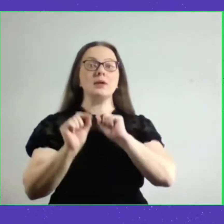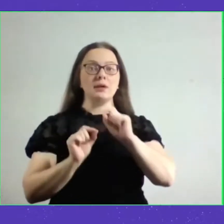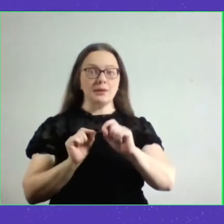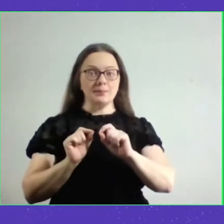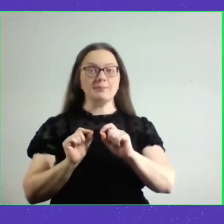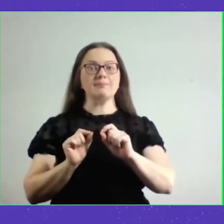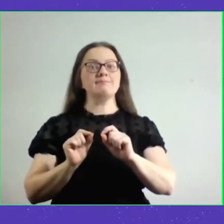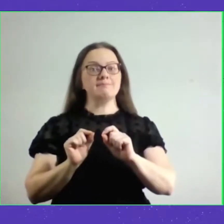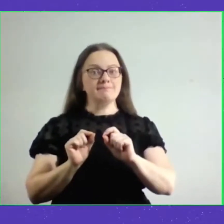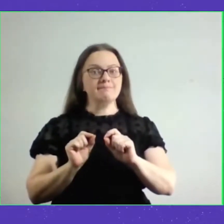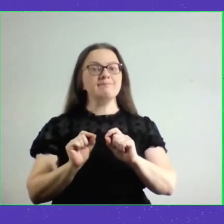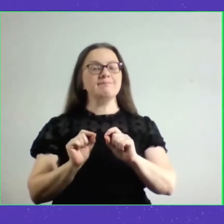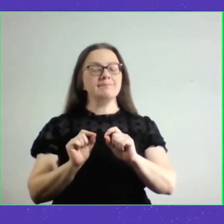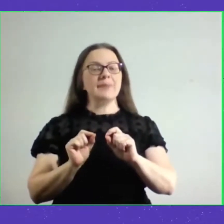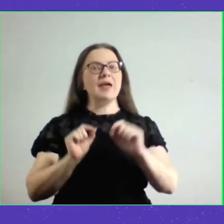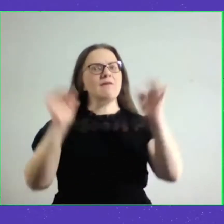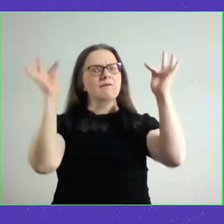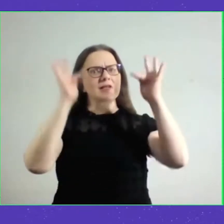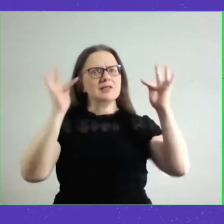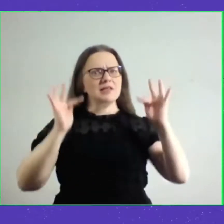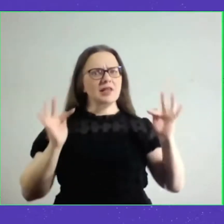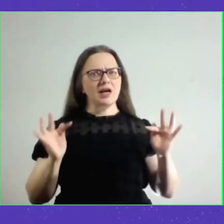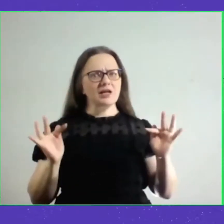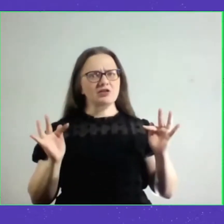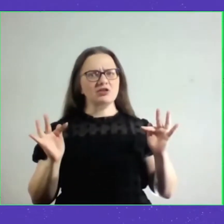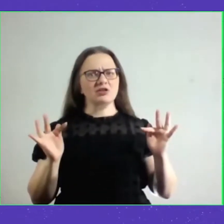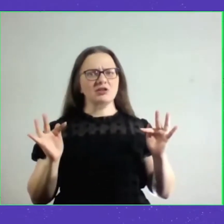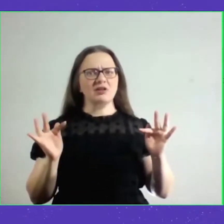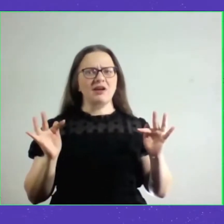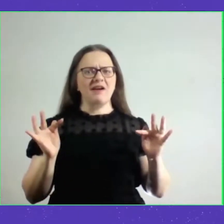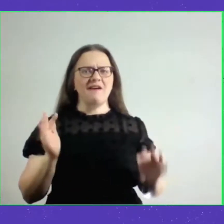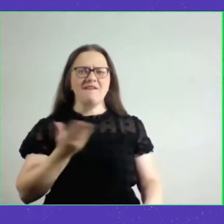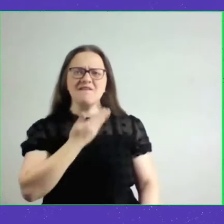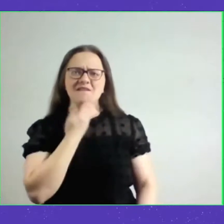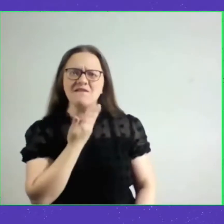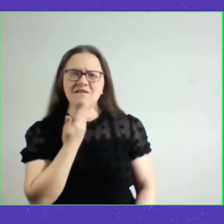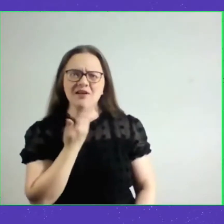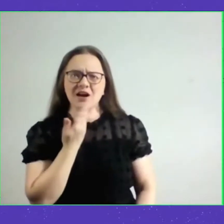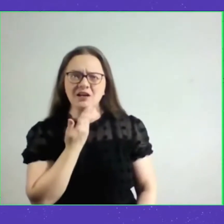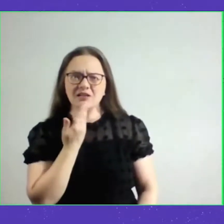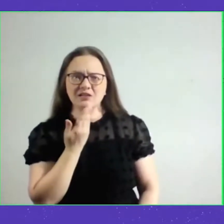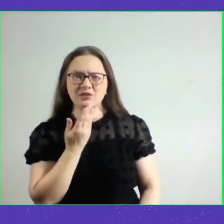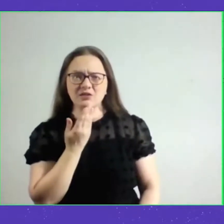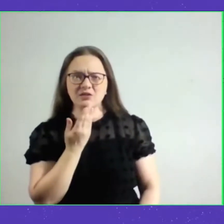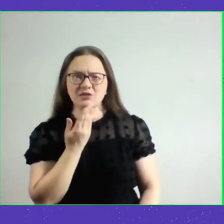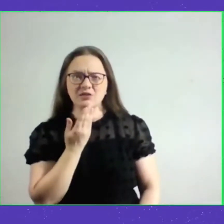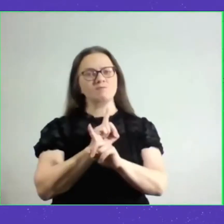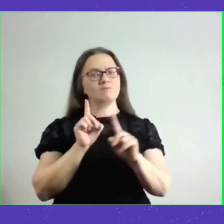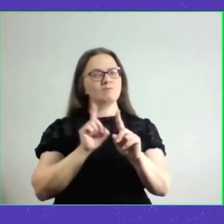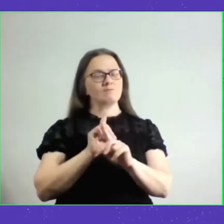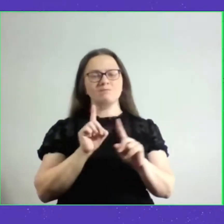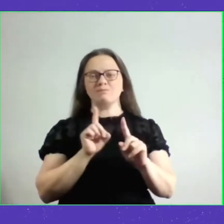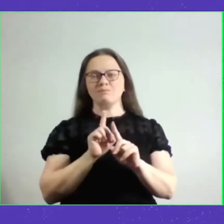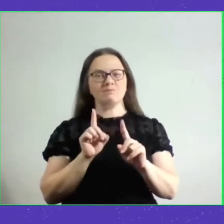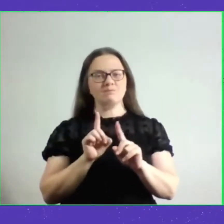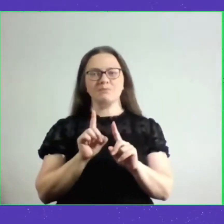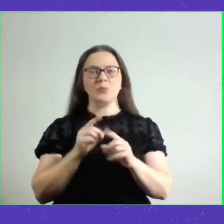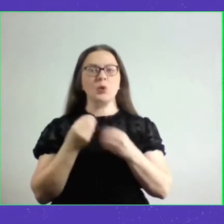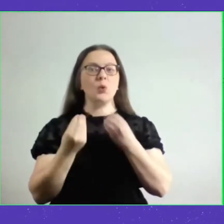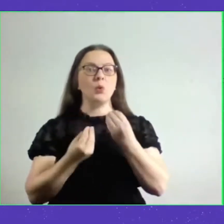Essa felicidade, ela não cai para nós de mão beijada, ela não é dada a nós de mão beijada.